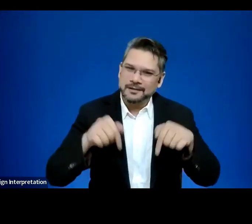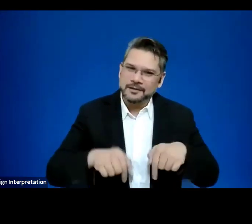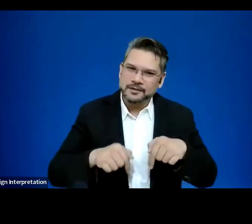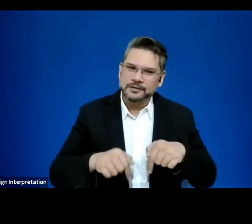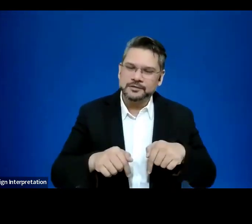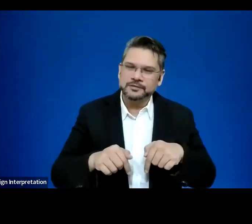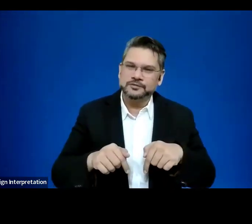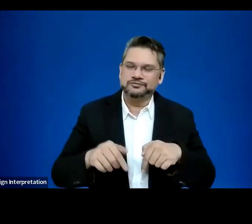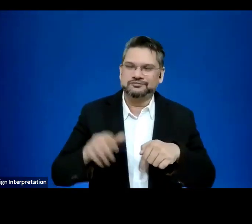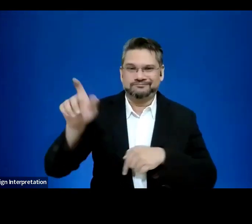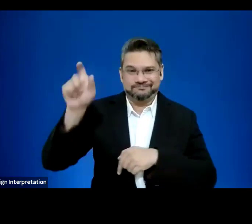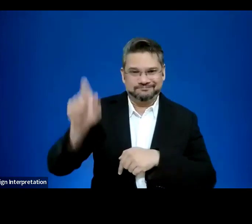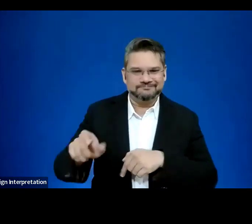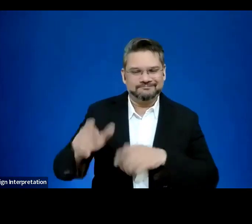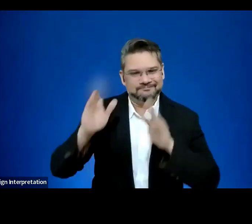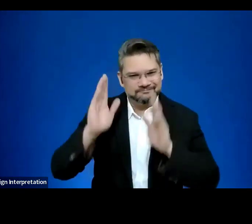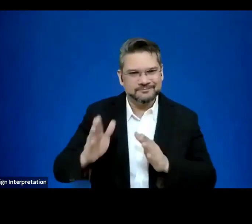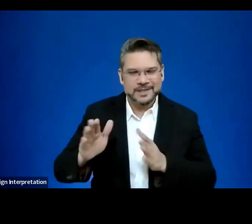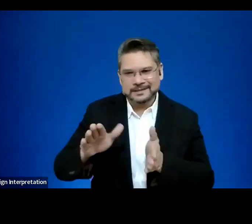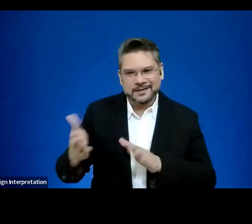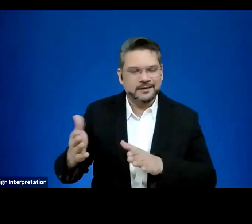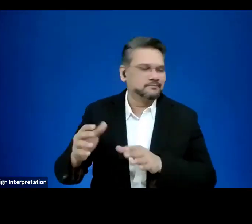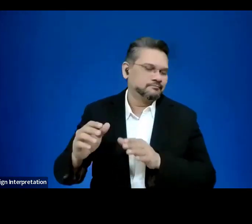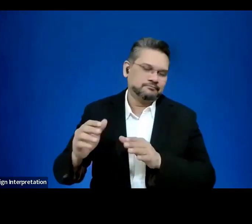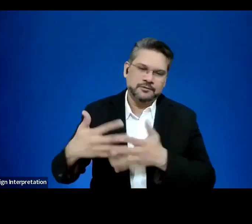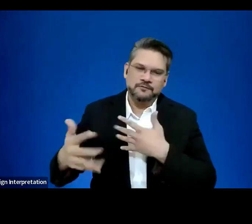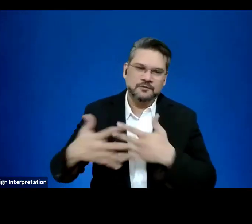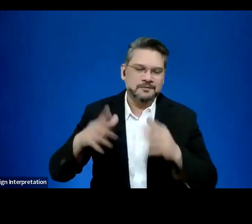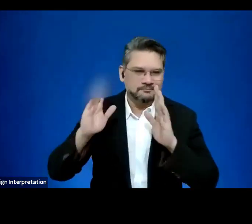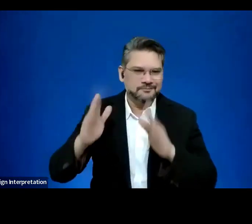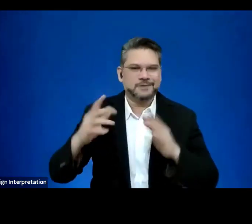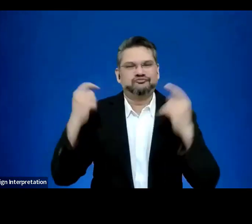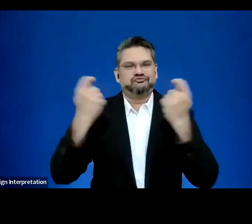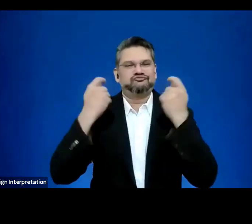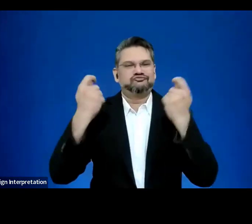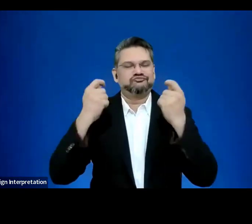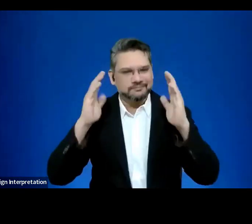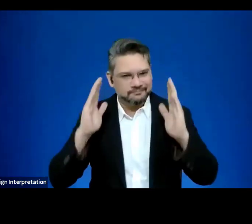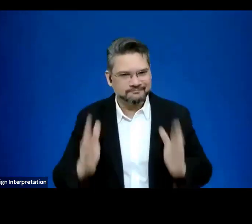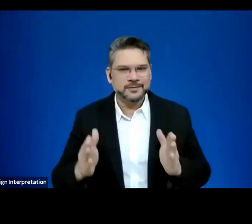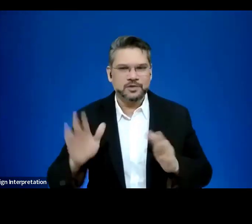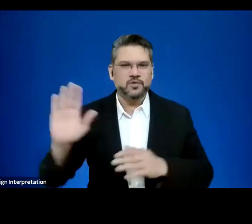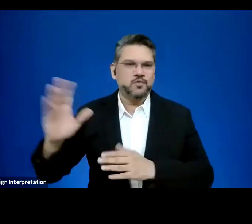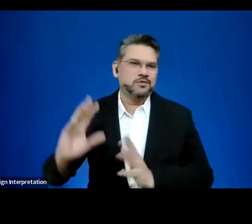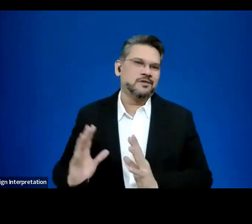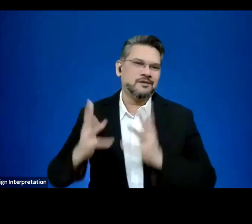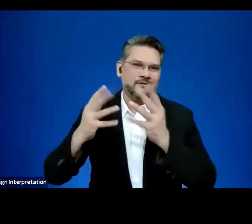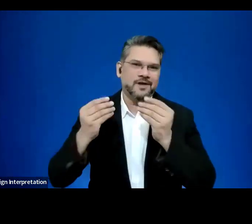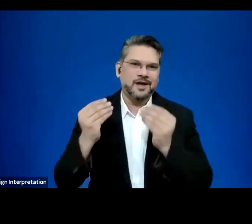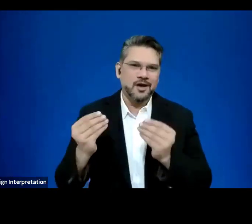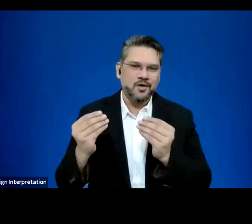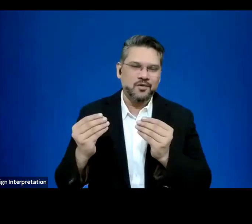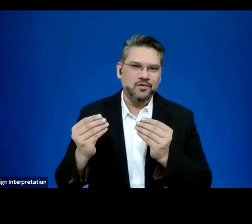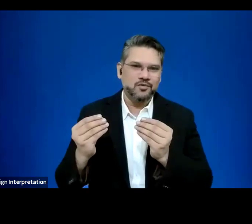我们选择来庆祝我们 Bhargavi 博士的生命。